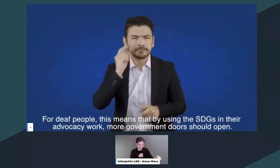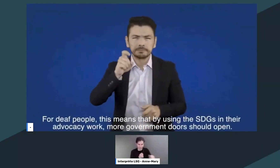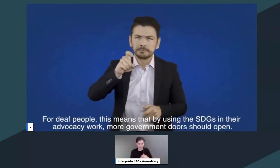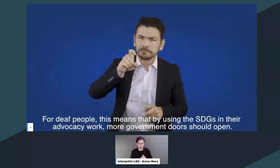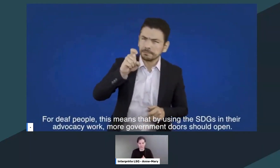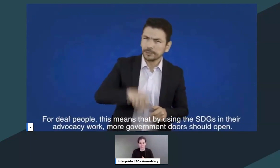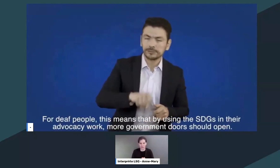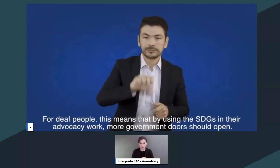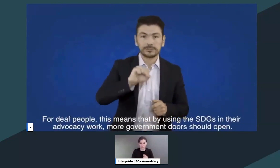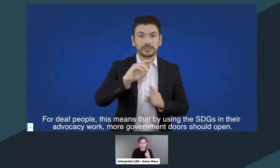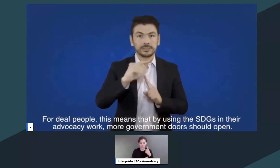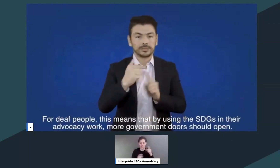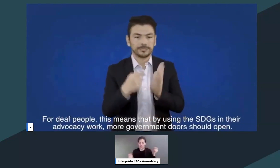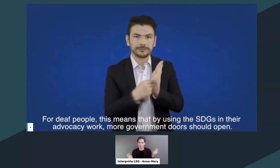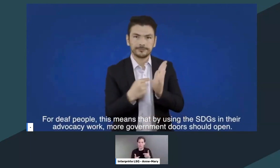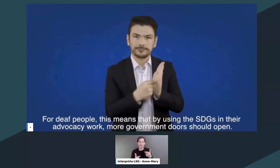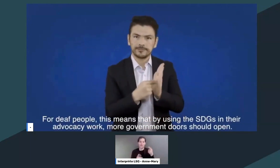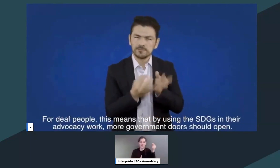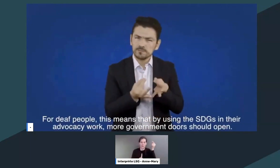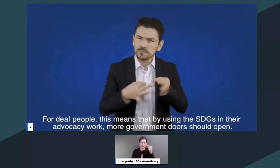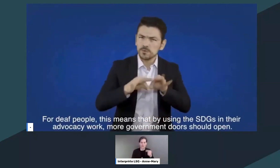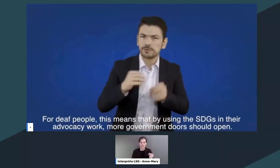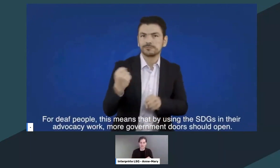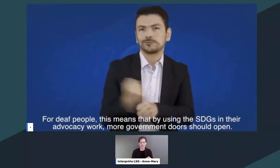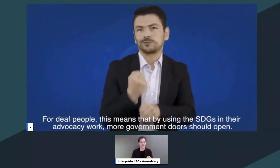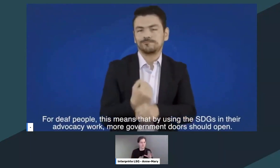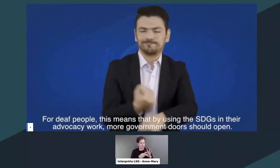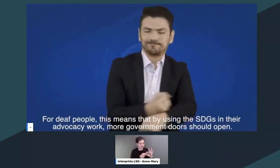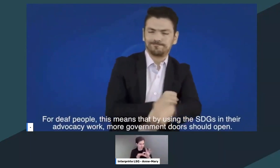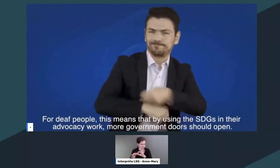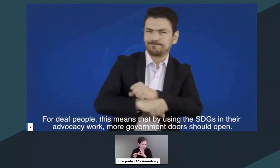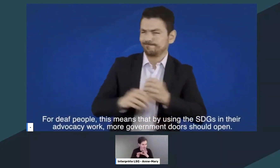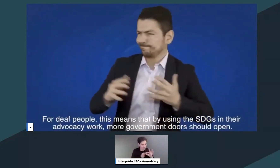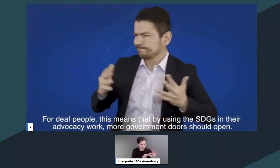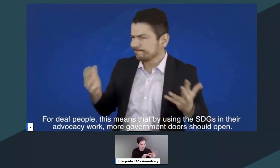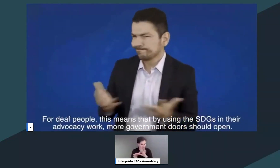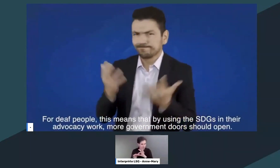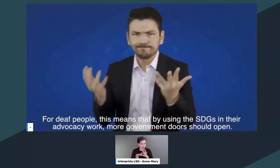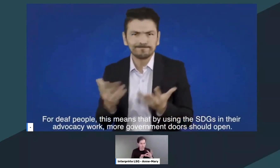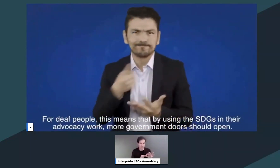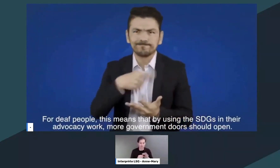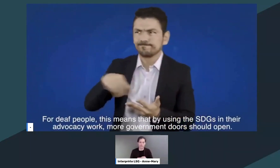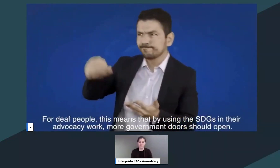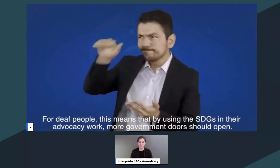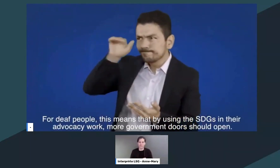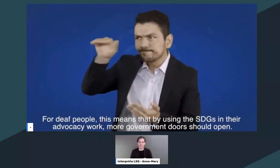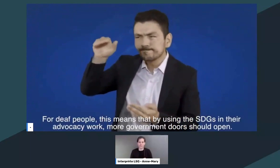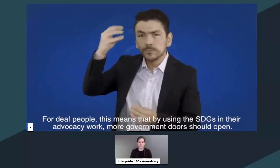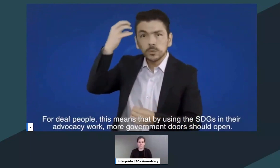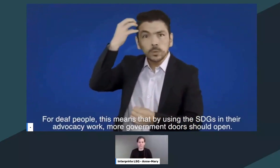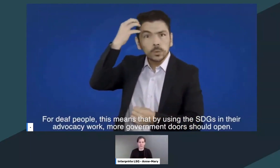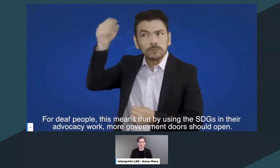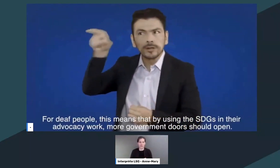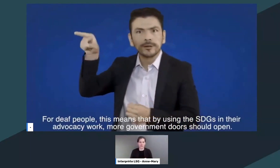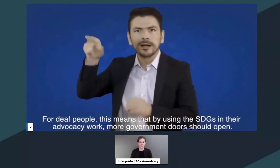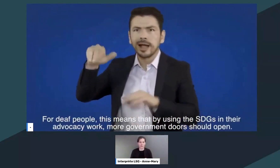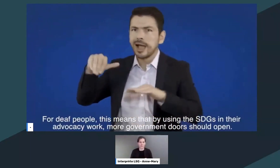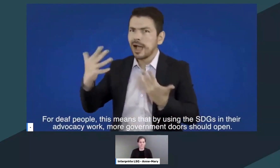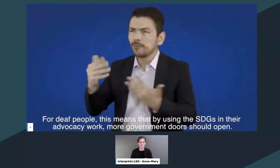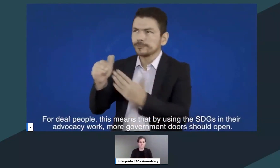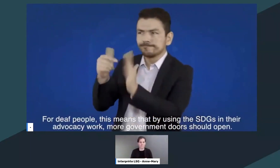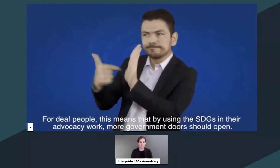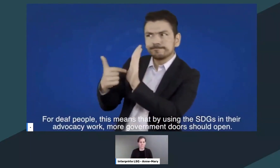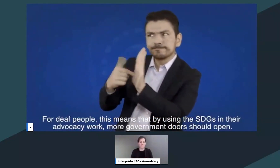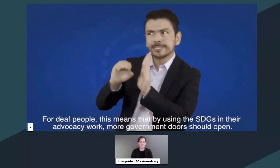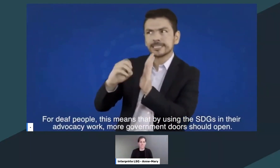Pour les personnes sourdes, cela signifie qu'en utilisant les SDG dans leur travail de défense, plus